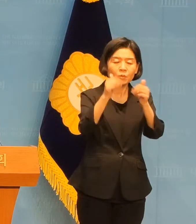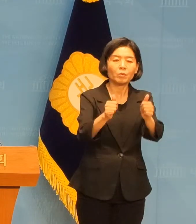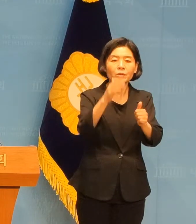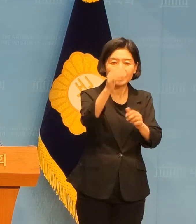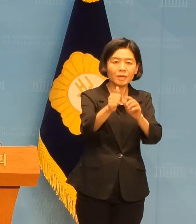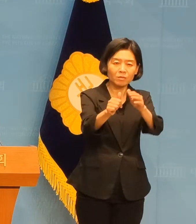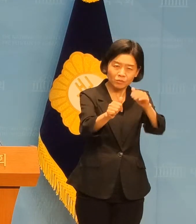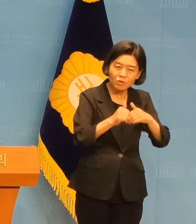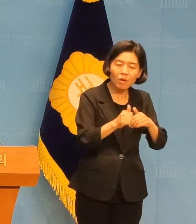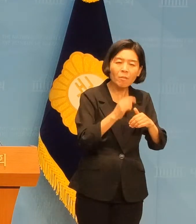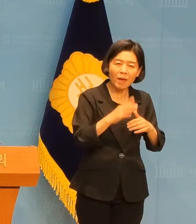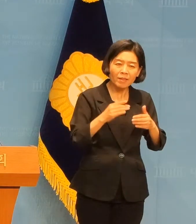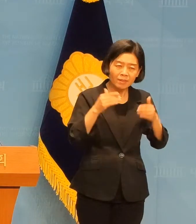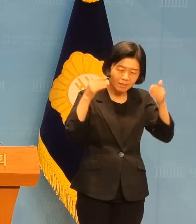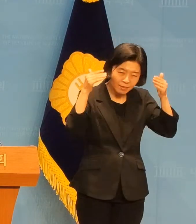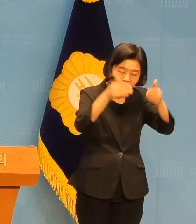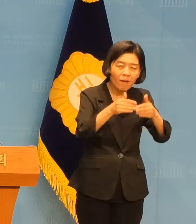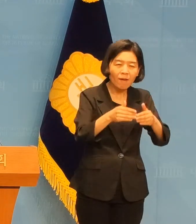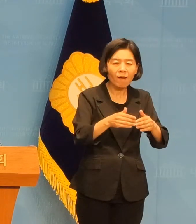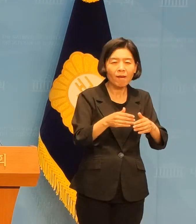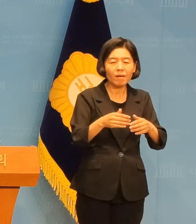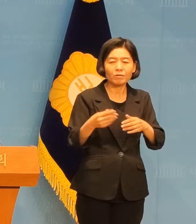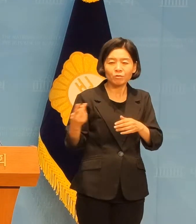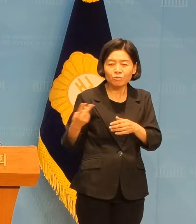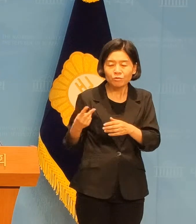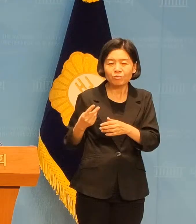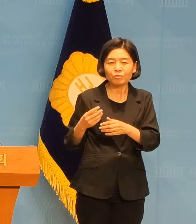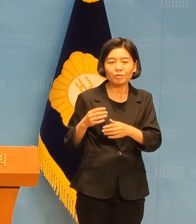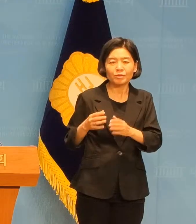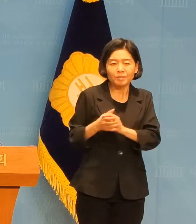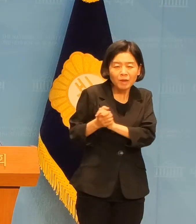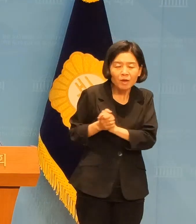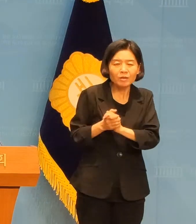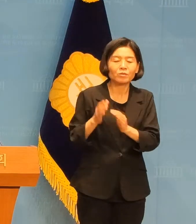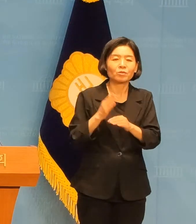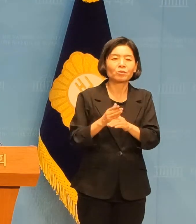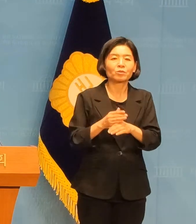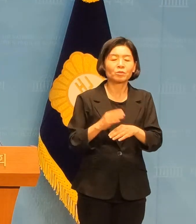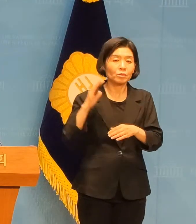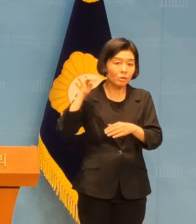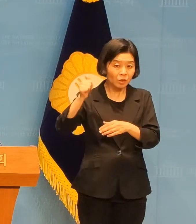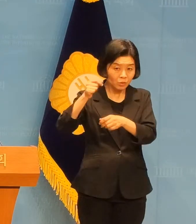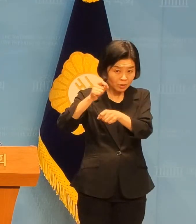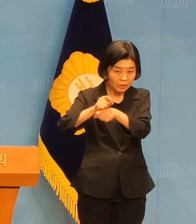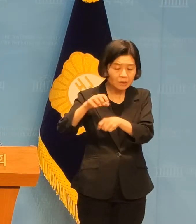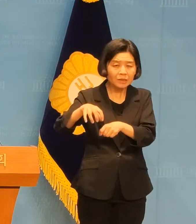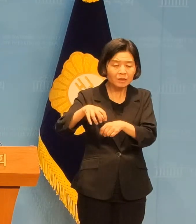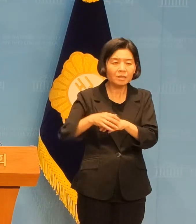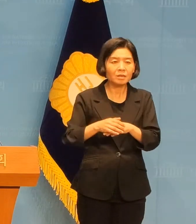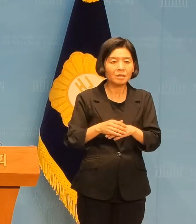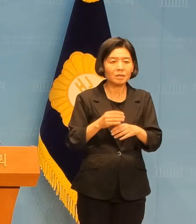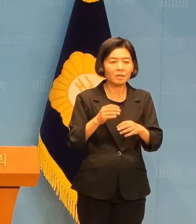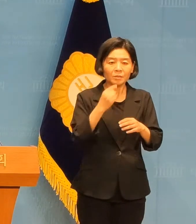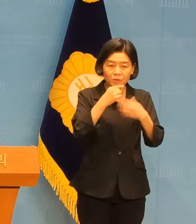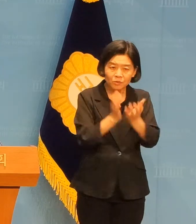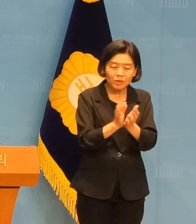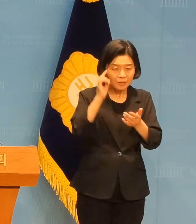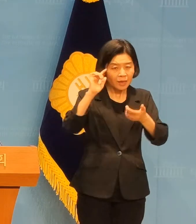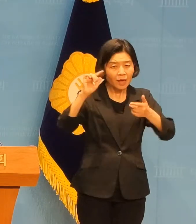끌어내는 데는 보이지 않는 한 몸으로 움직이고 있습니다. 대통령실은 여당과의 견해